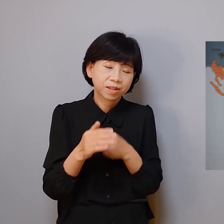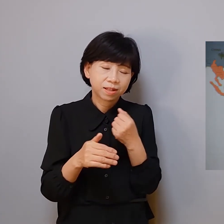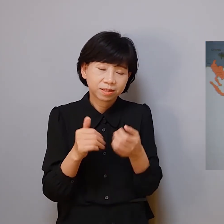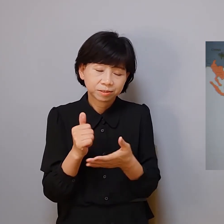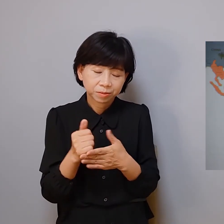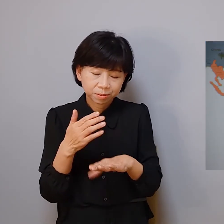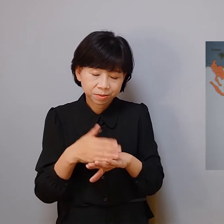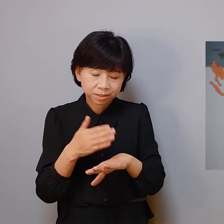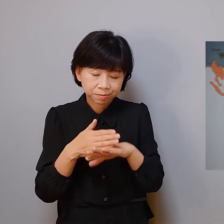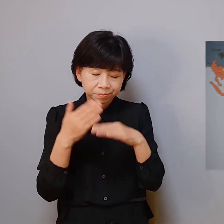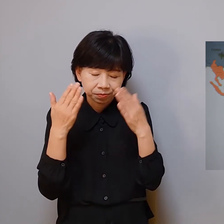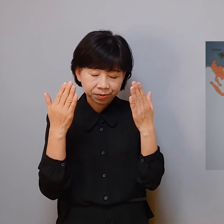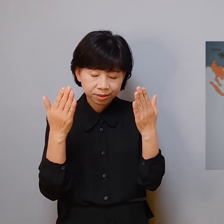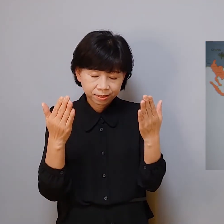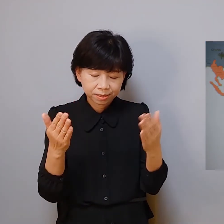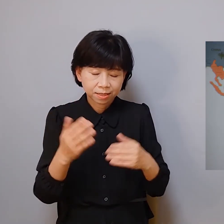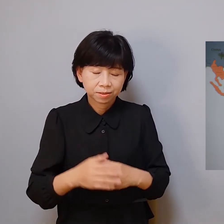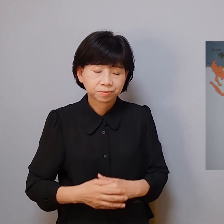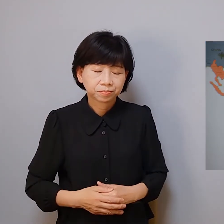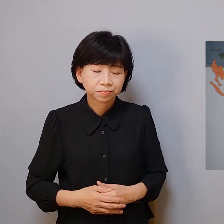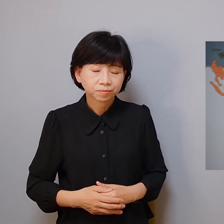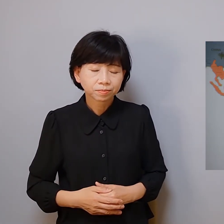아멘. 하나님 감사합니다.